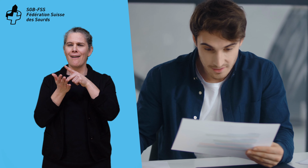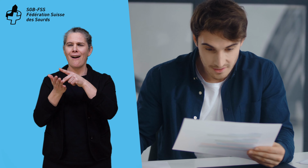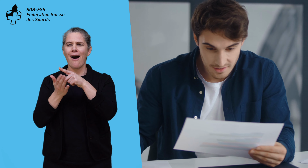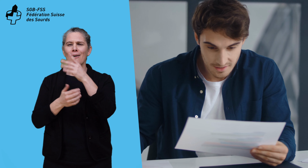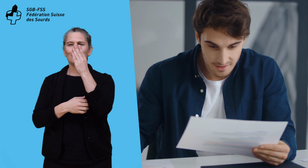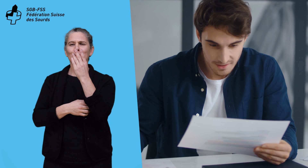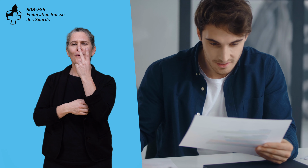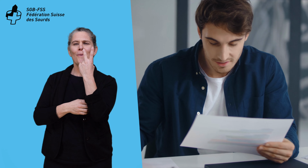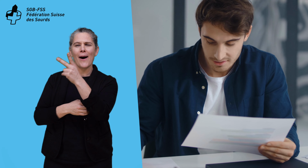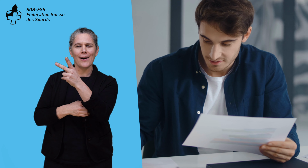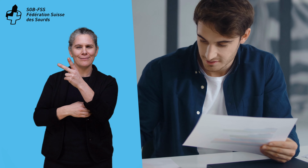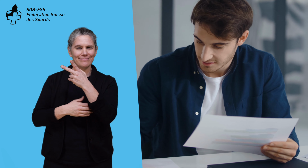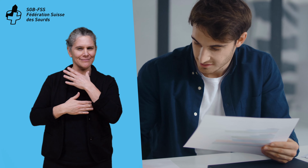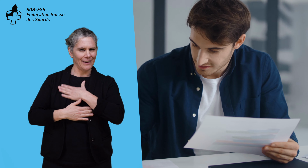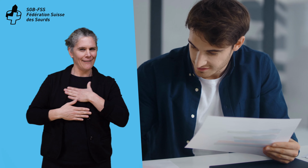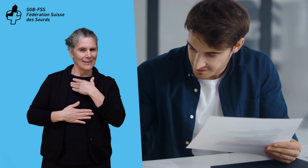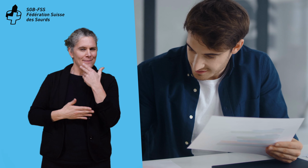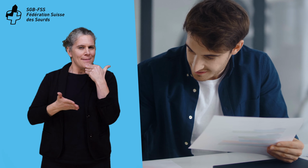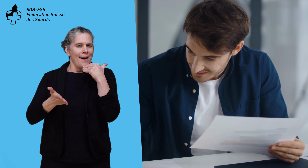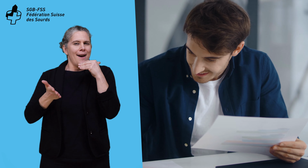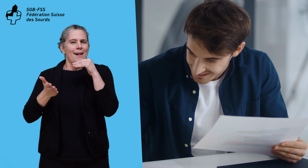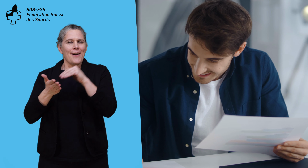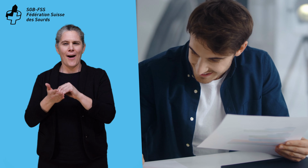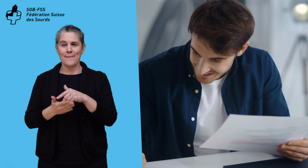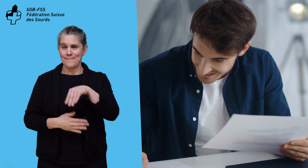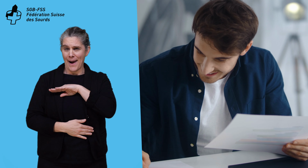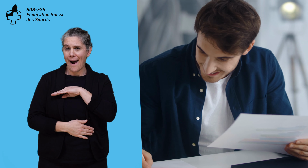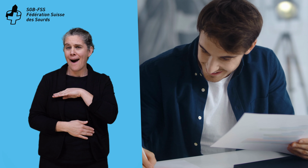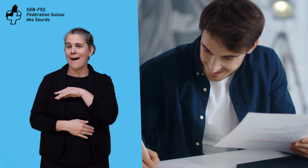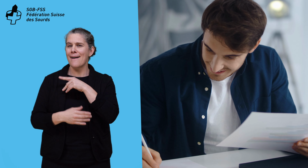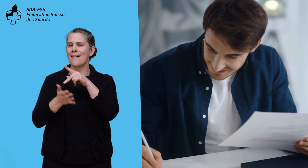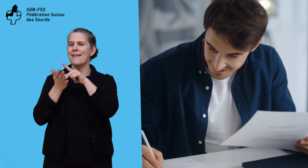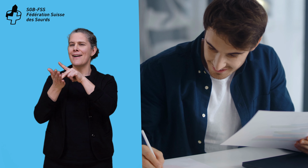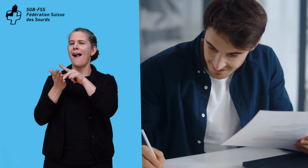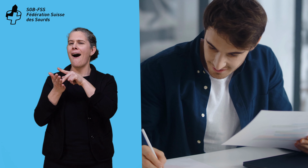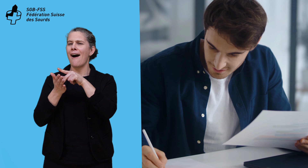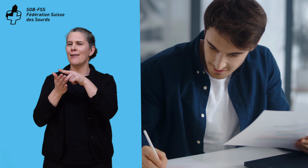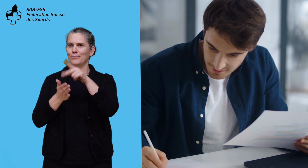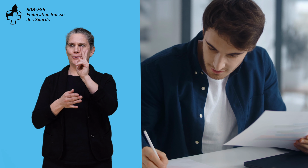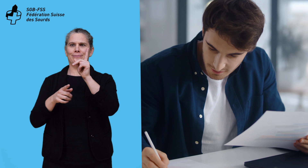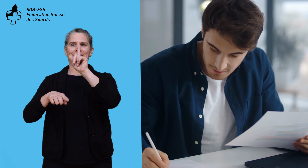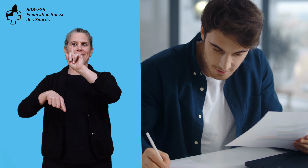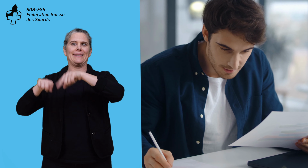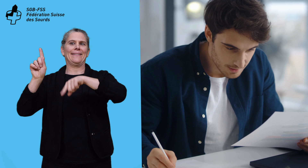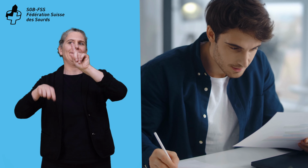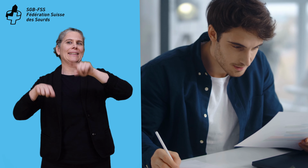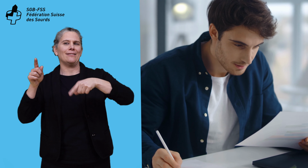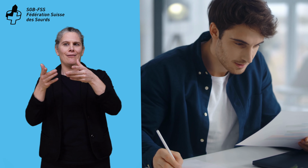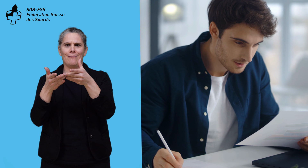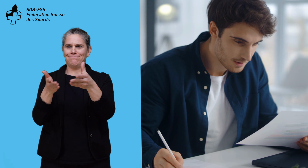et désamorcent les préjugés. Ces opportunités concernent des aspects tels que la meilleure satisfaction